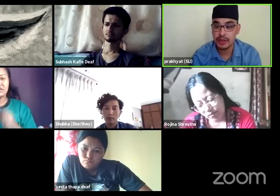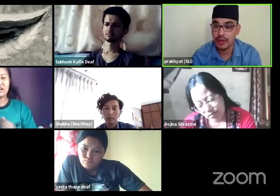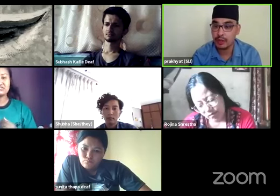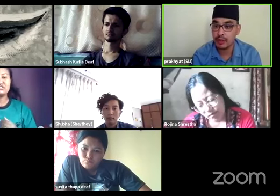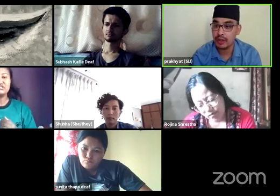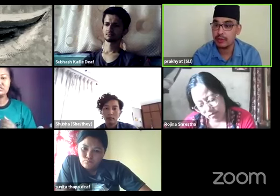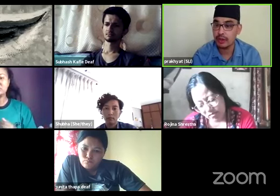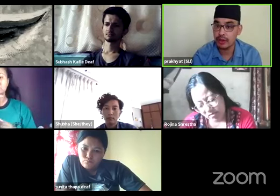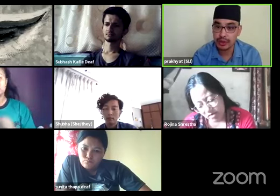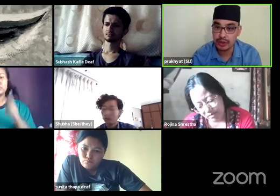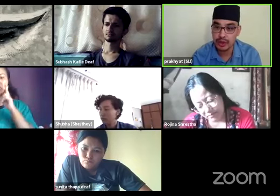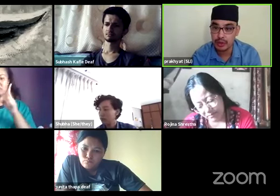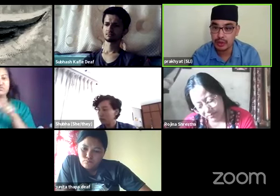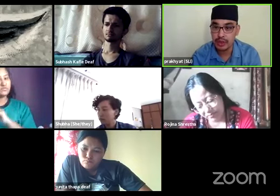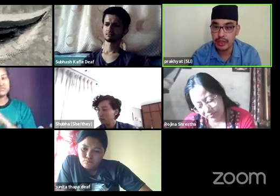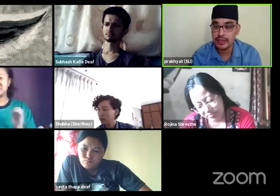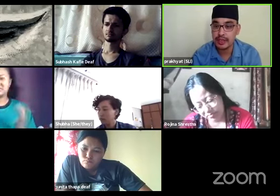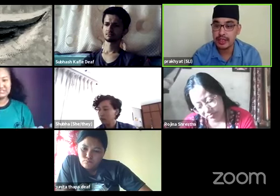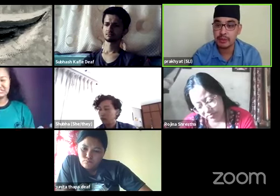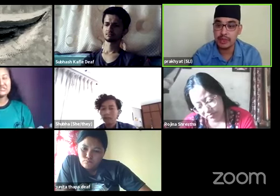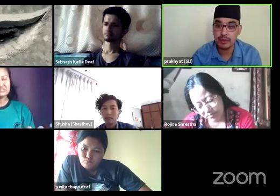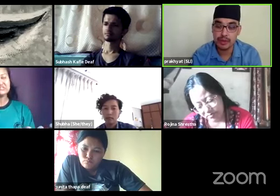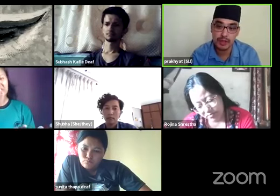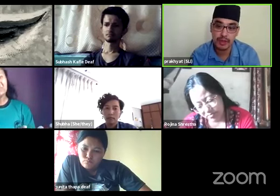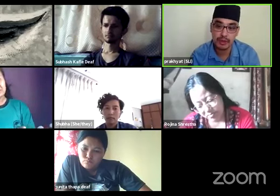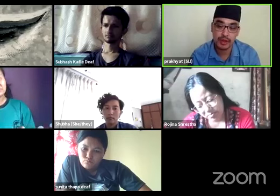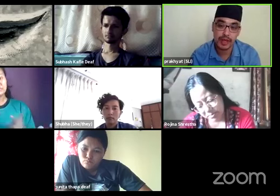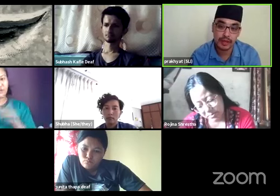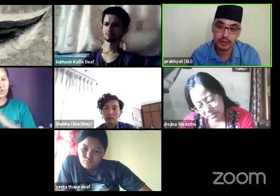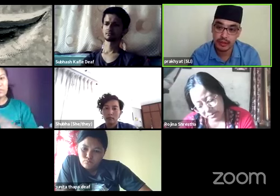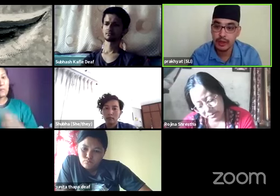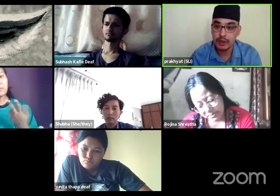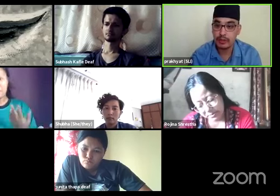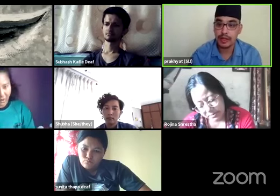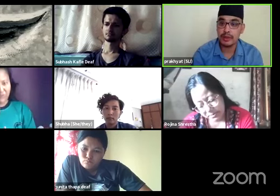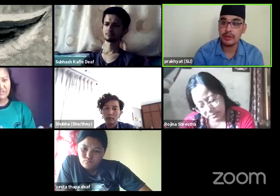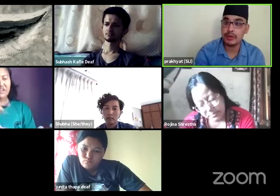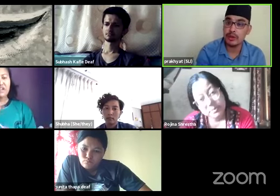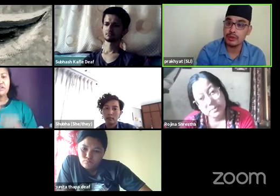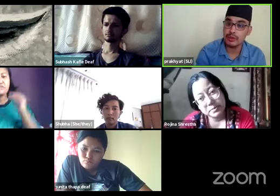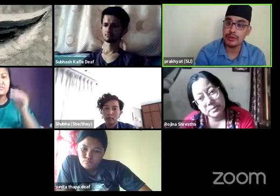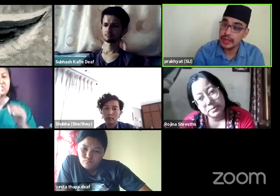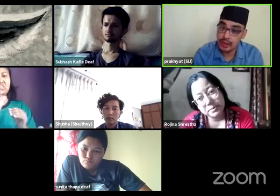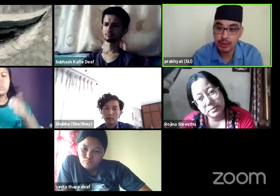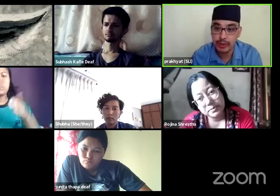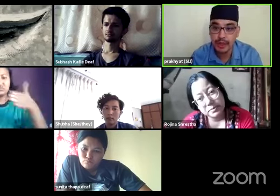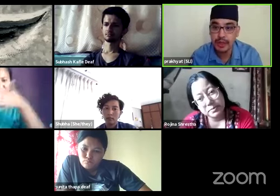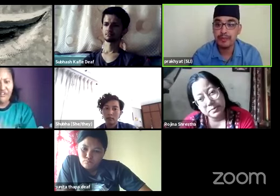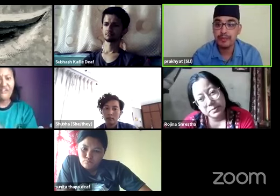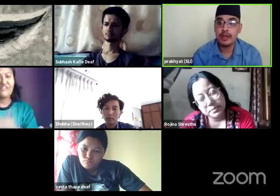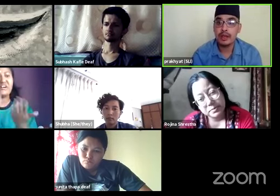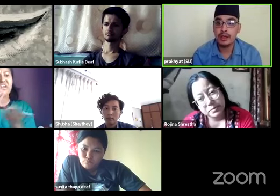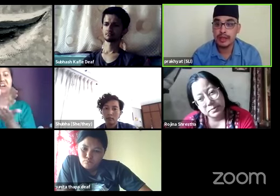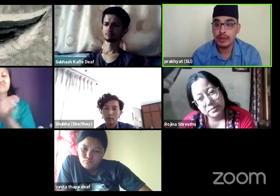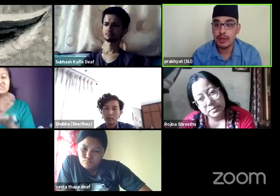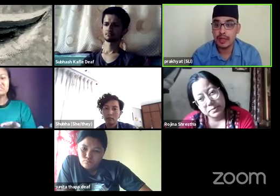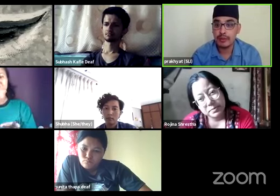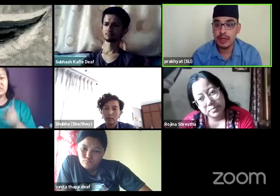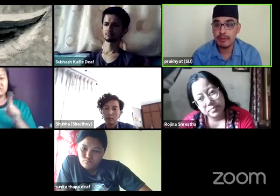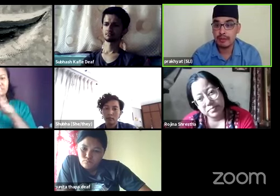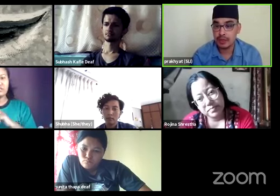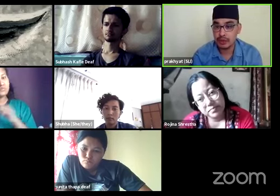मैले यो सिकेको, भर्खर भर्खर लर्न गर्दैछु, एसआरएस भन्छ हामी, सेक्सुअल रिप्रोडक्टिभ हेल्थको बारेमा अब अनुभवहरू लिँदैछु मैले, अन्त